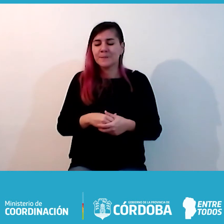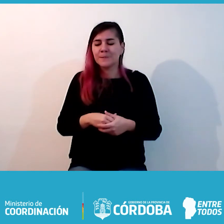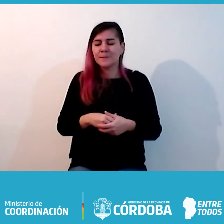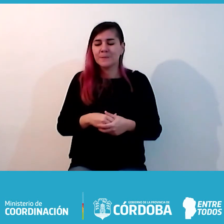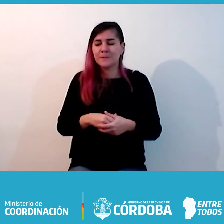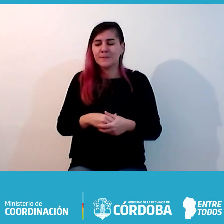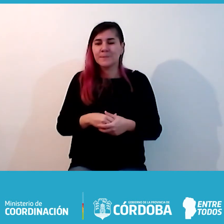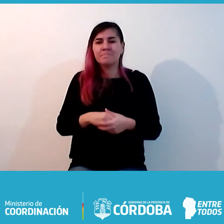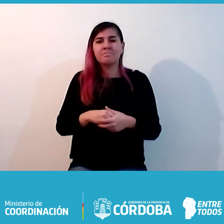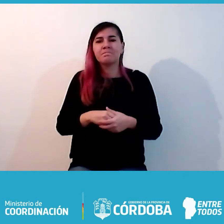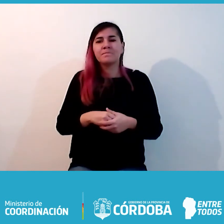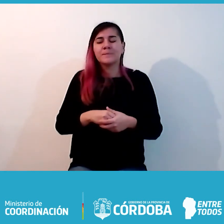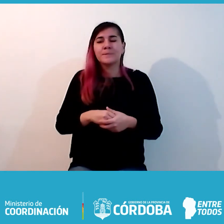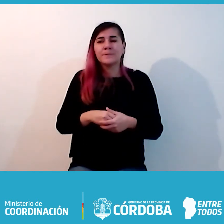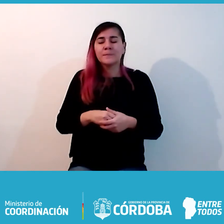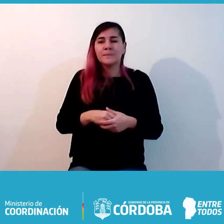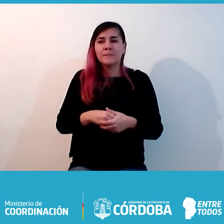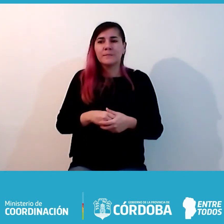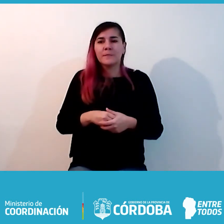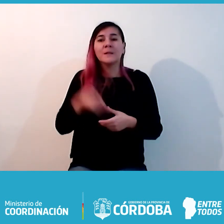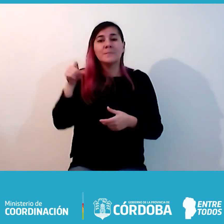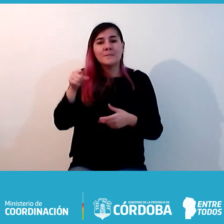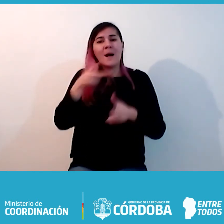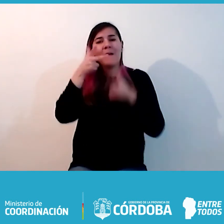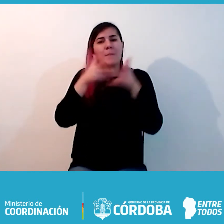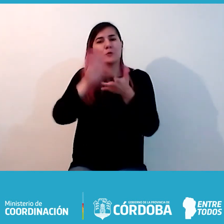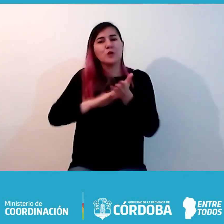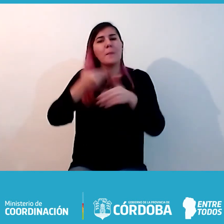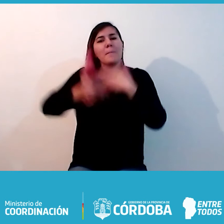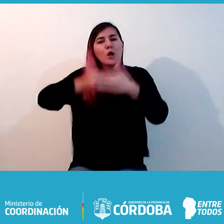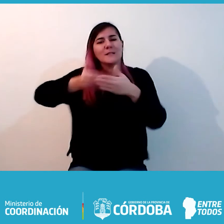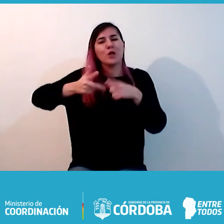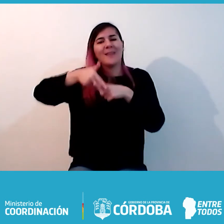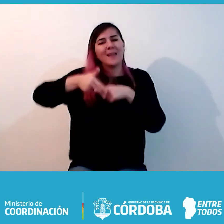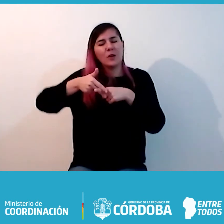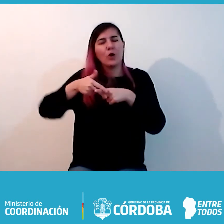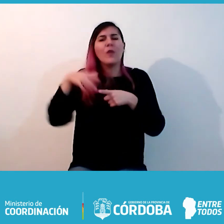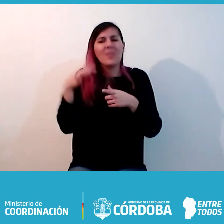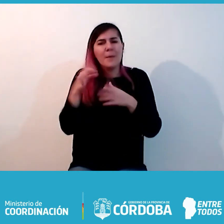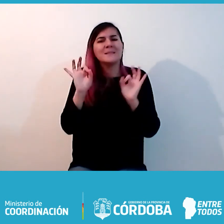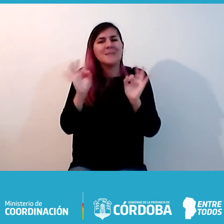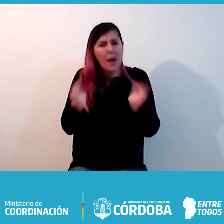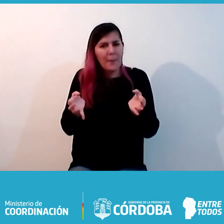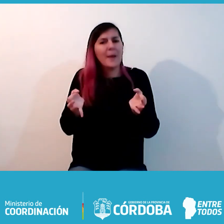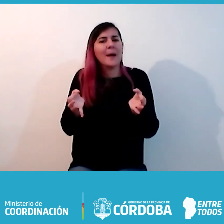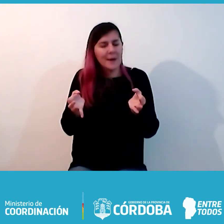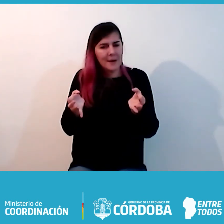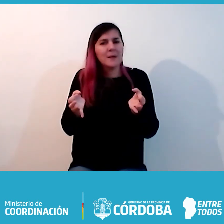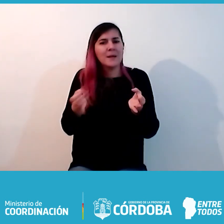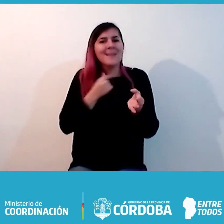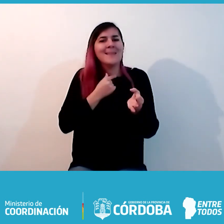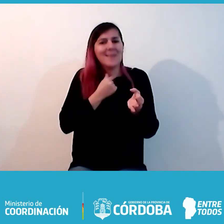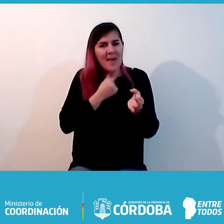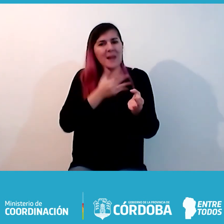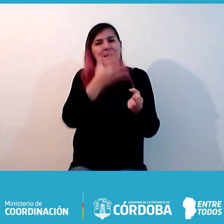se come el monte nativo. Y si hablamos de progreso técnico, tenemos que saber que hay varias técnicas y nos quieren